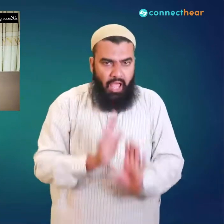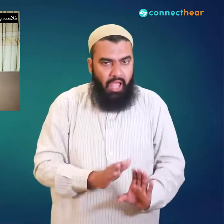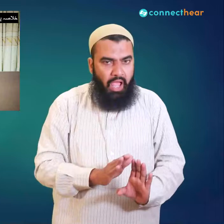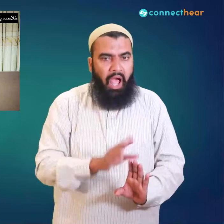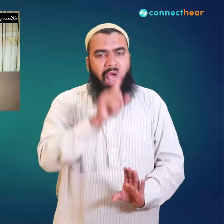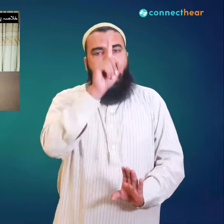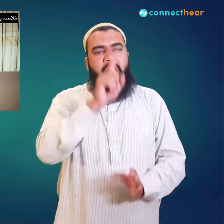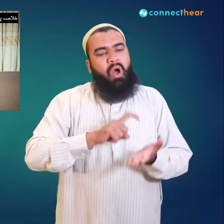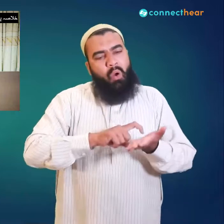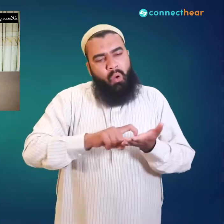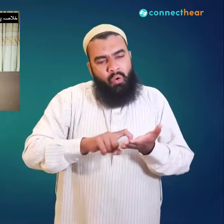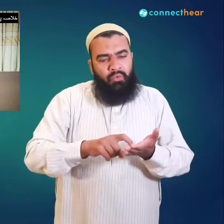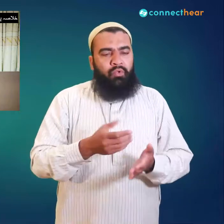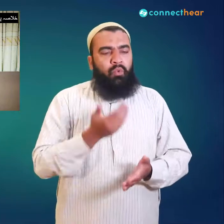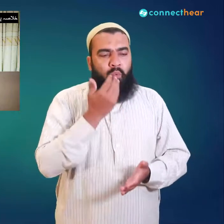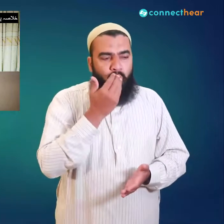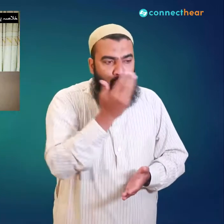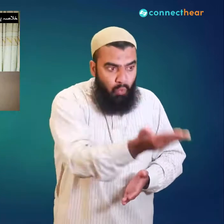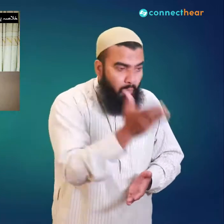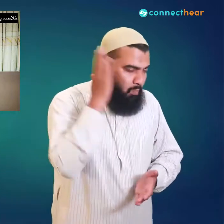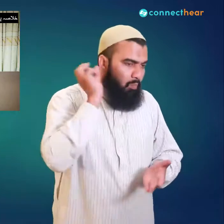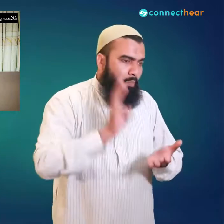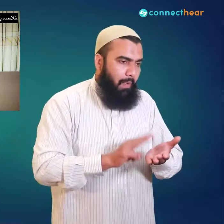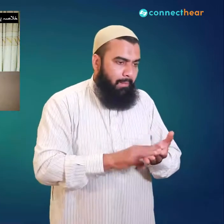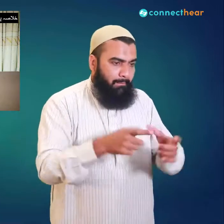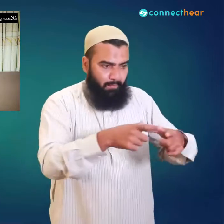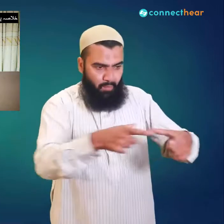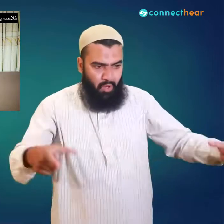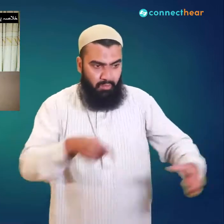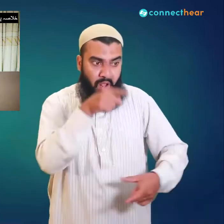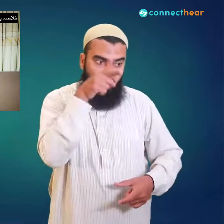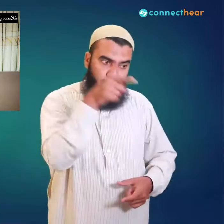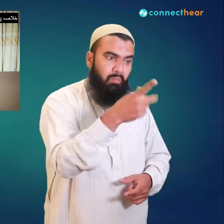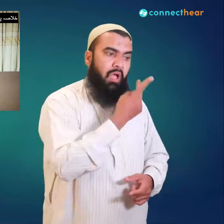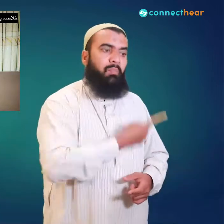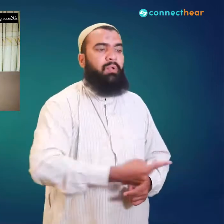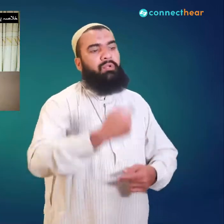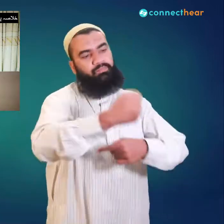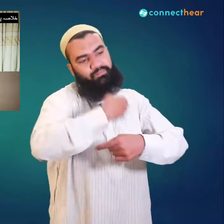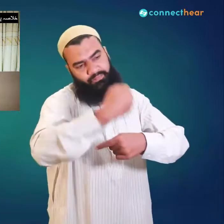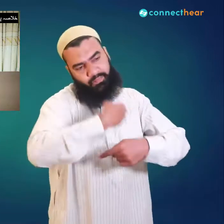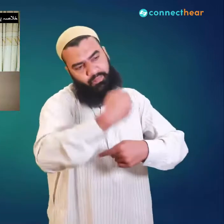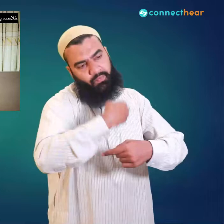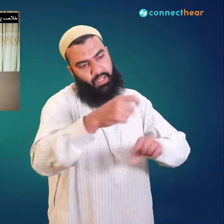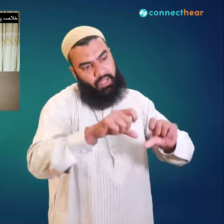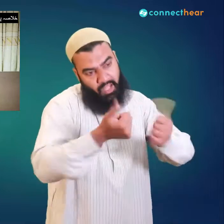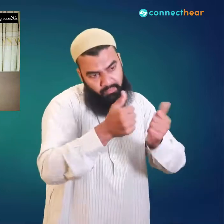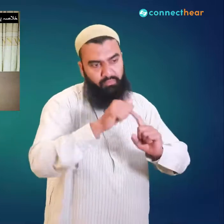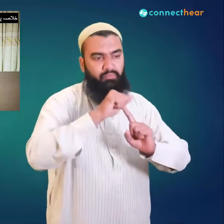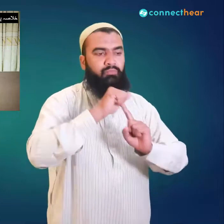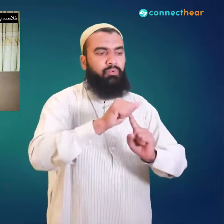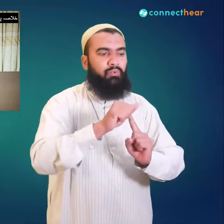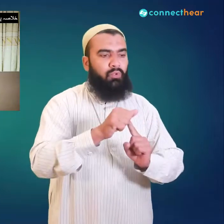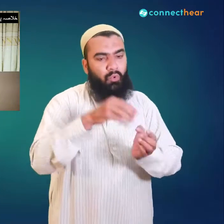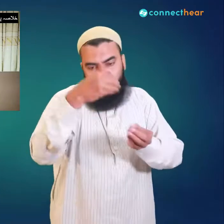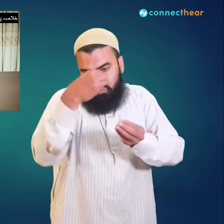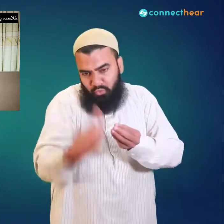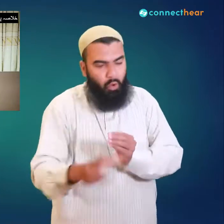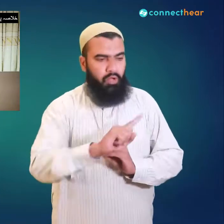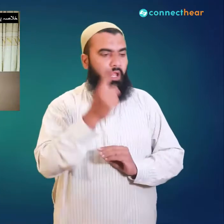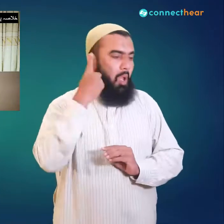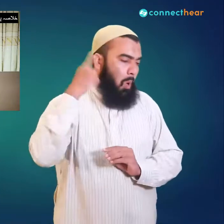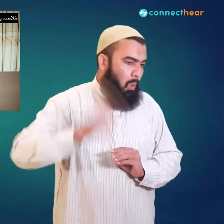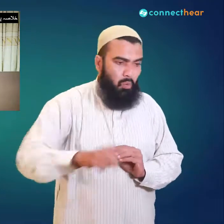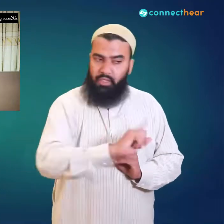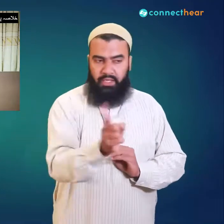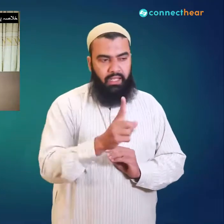سے موجود ہے، اور آئندہ جو اس کے اندر تبدیلی آئے گی اور جو جدت آئے گی وہ بھی اس لفظ قوت کے اندر شامل